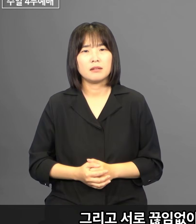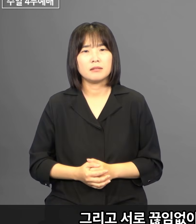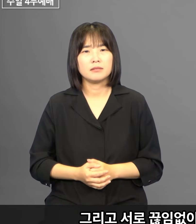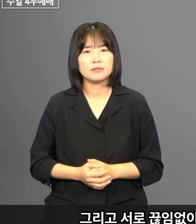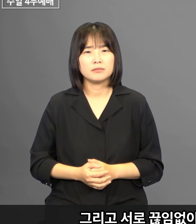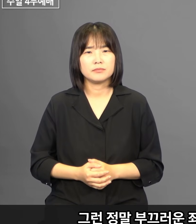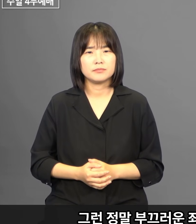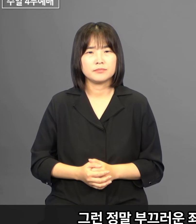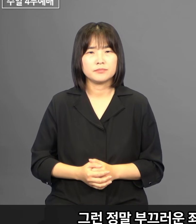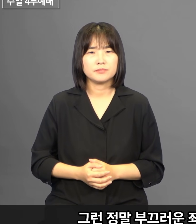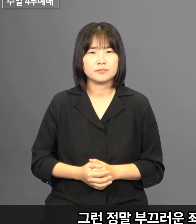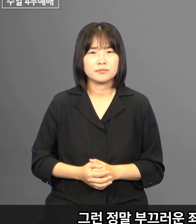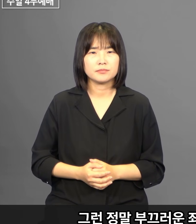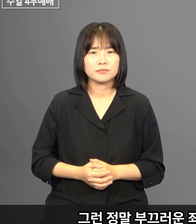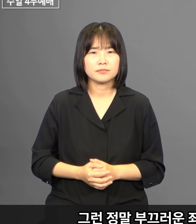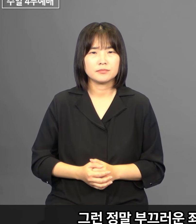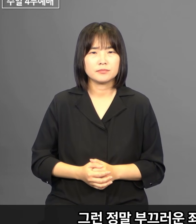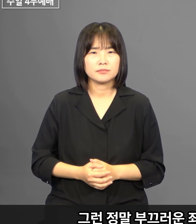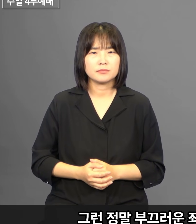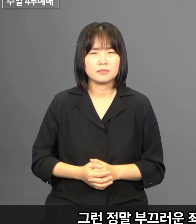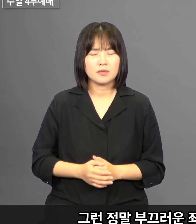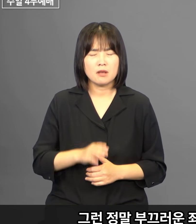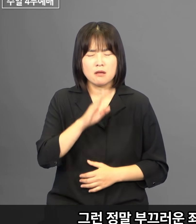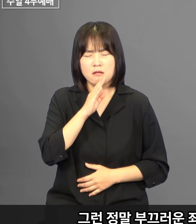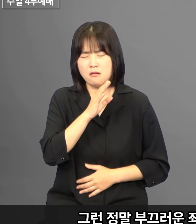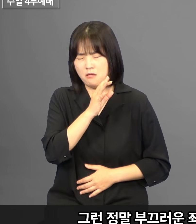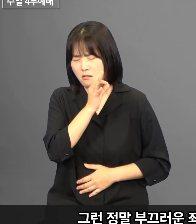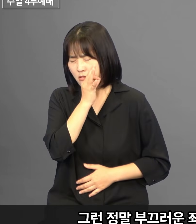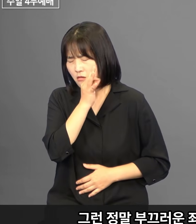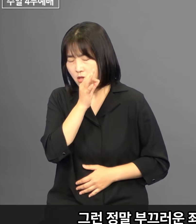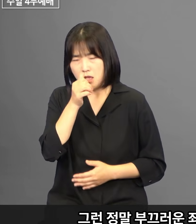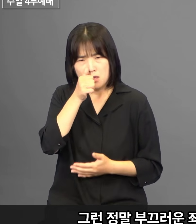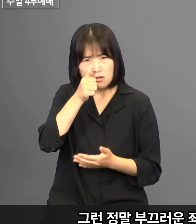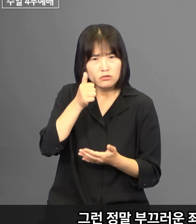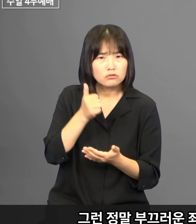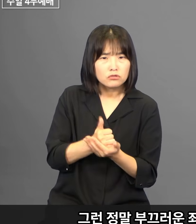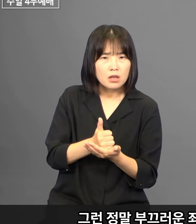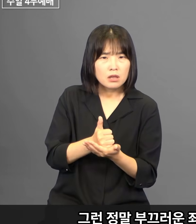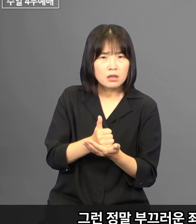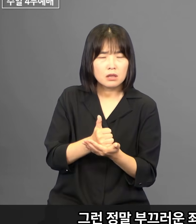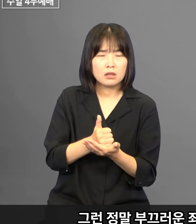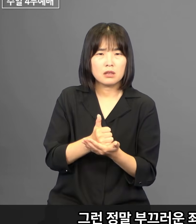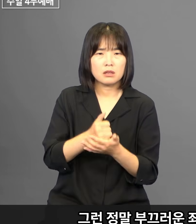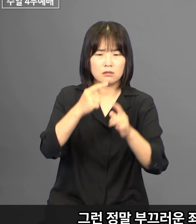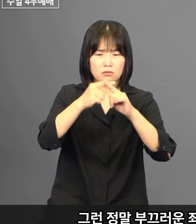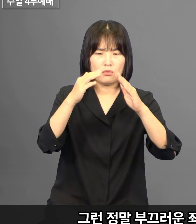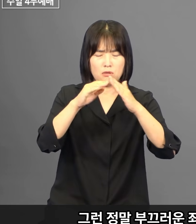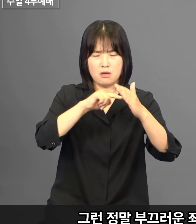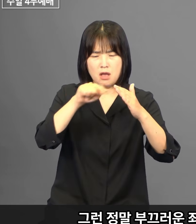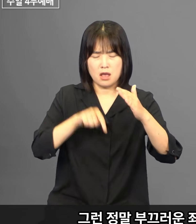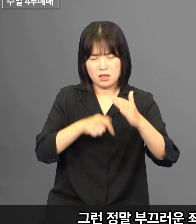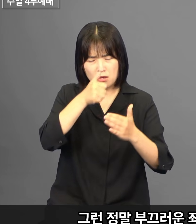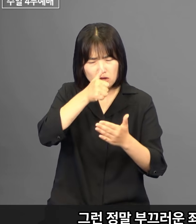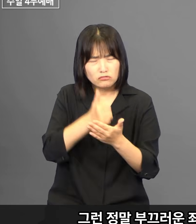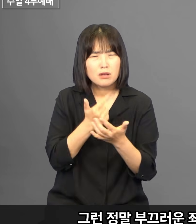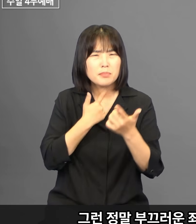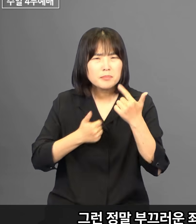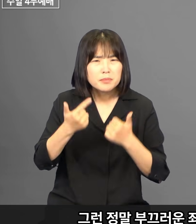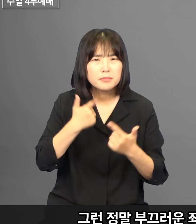드러내지 못할 그런 정말 부끄러운 죄들을 교회 안에서 짓는 거예요.